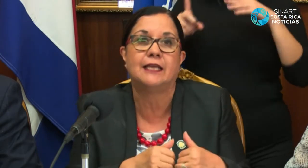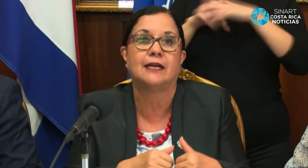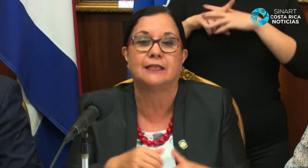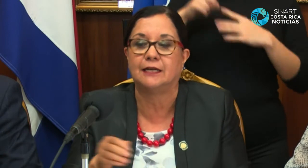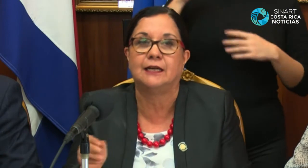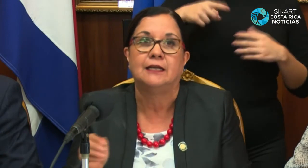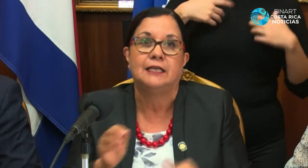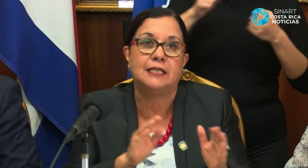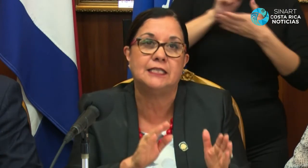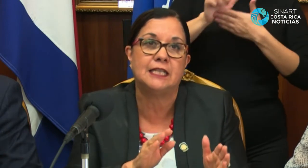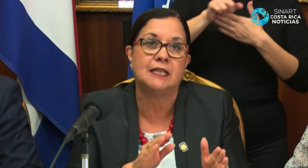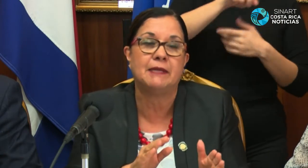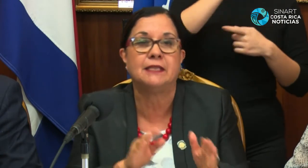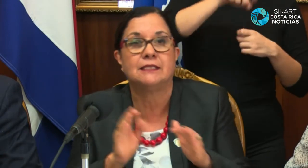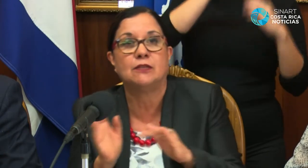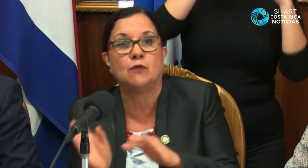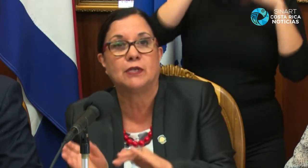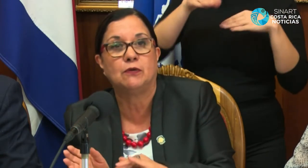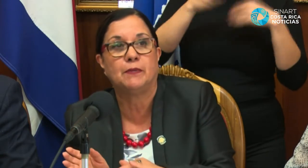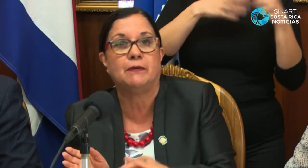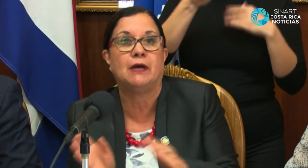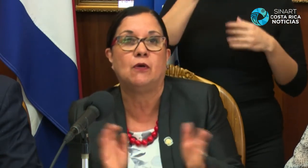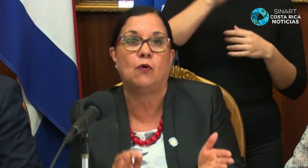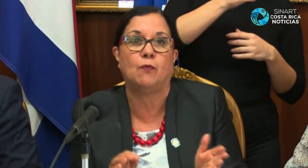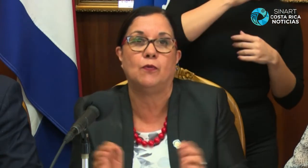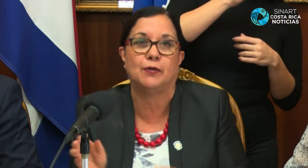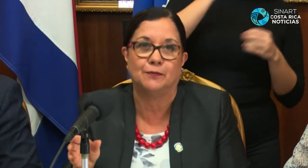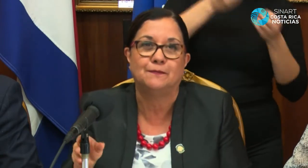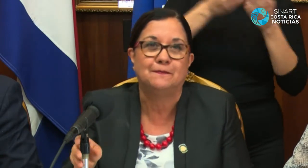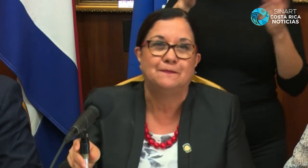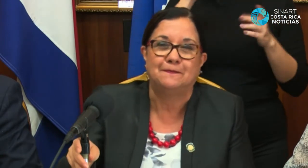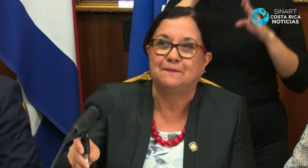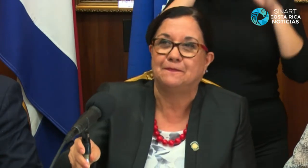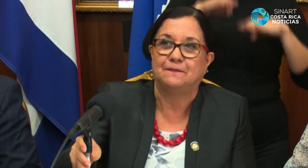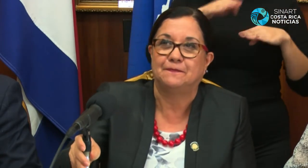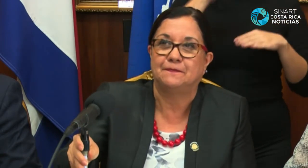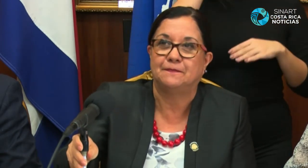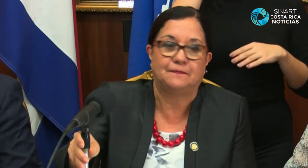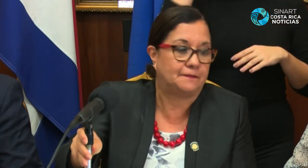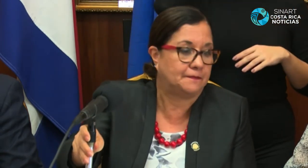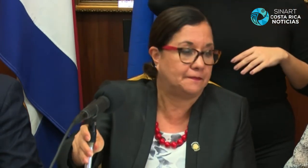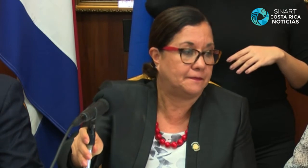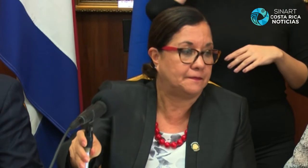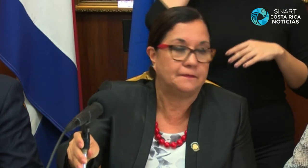hay que acatarla, indistintamente centro educativo privado o público. El observador.